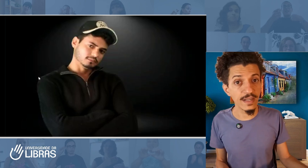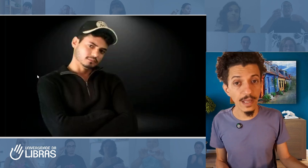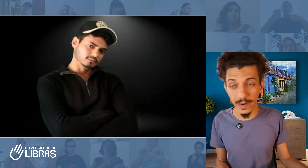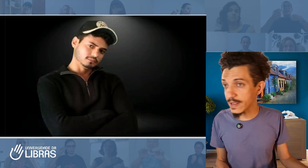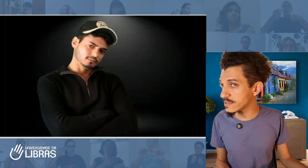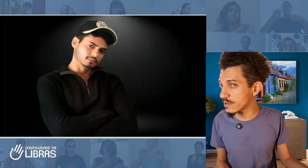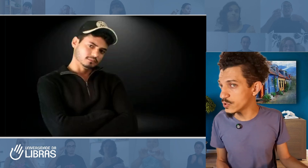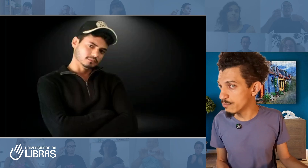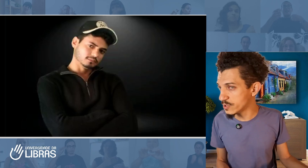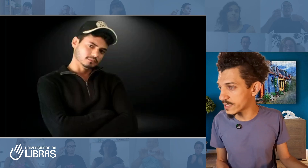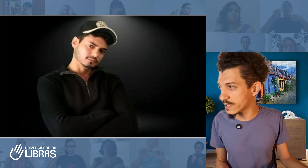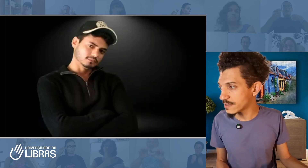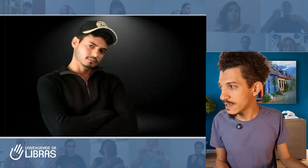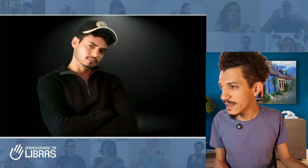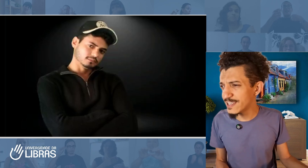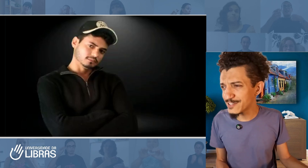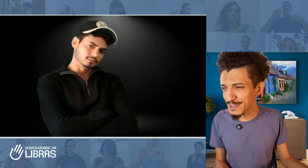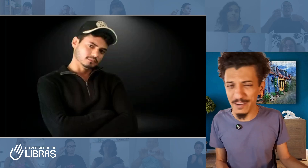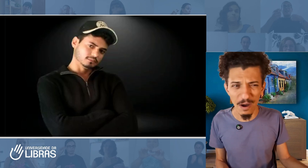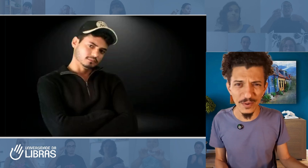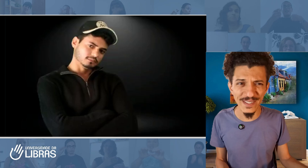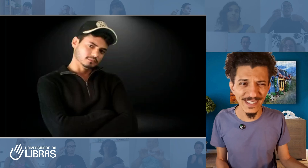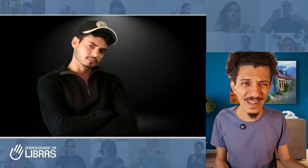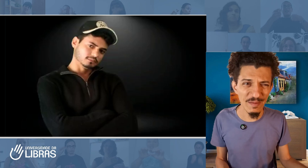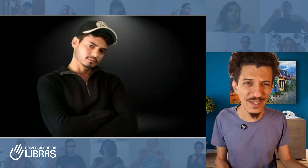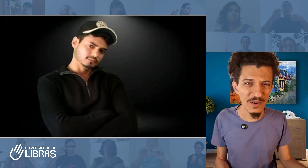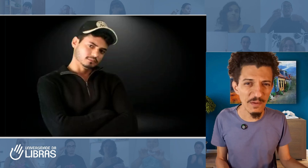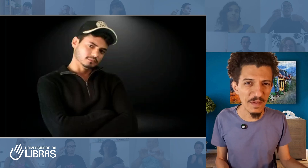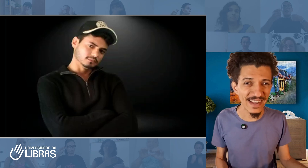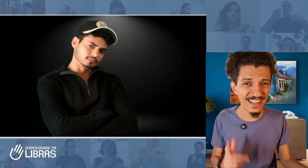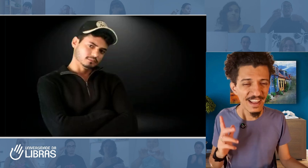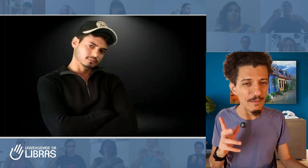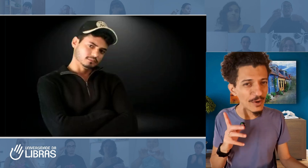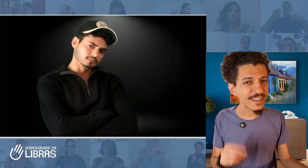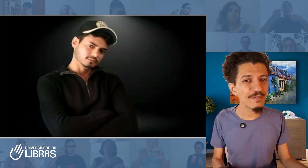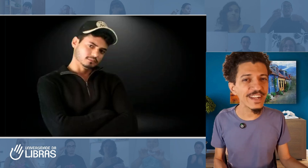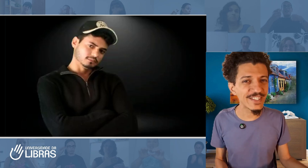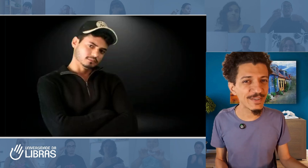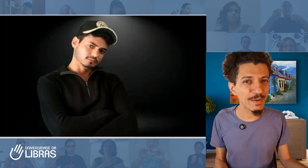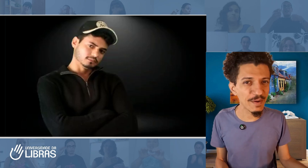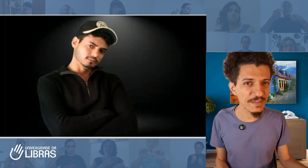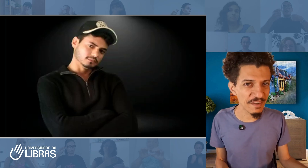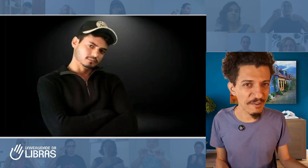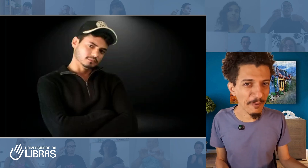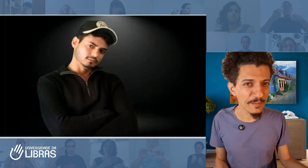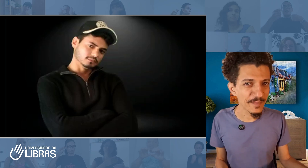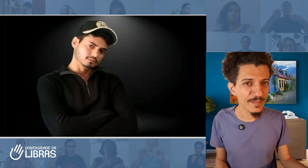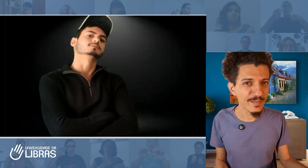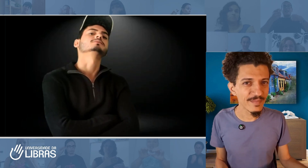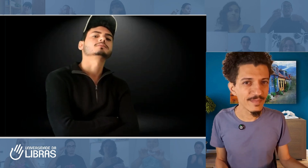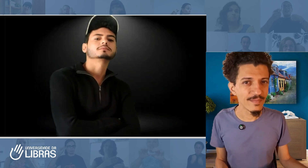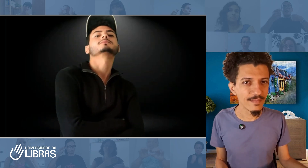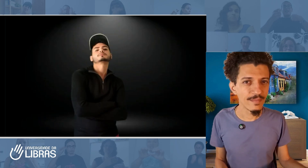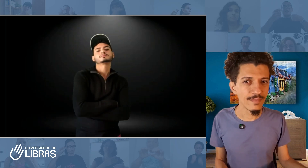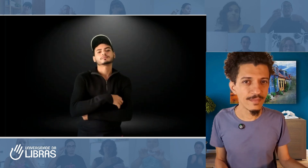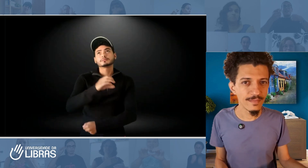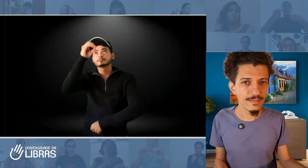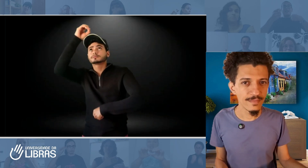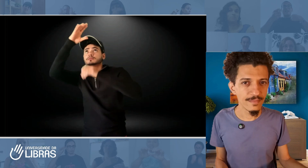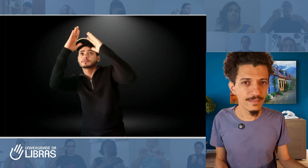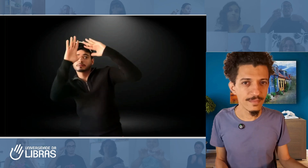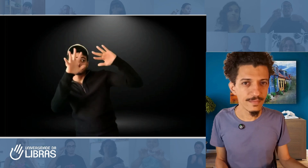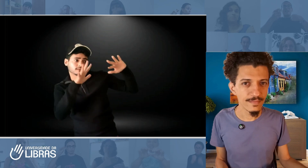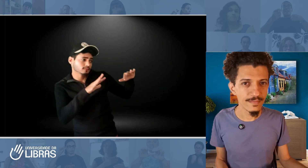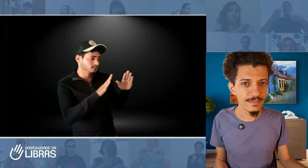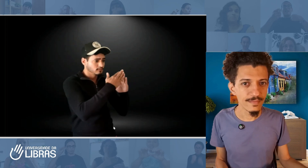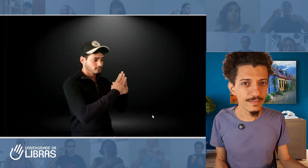fazendo interpretação de músicas. Isso aqui é uma música extremamente complexa. Vou mostrar um trechinho aqui para você ver. A